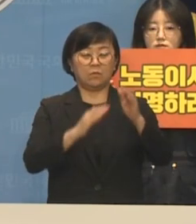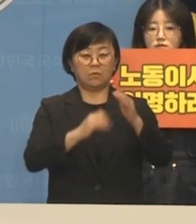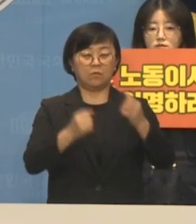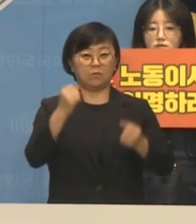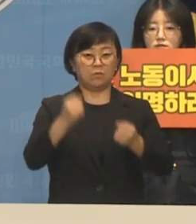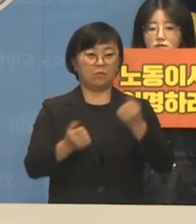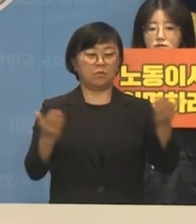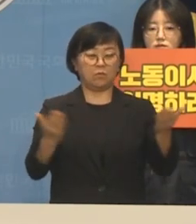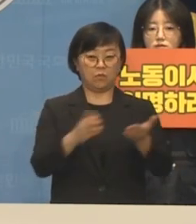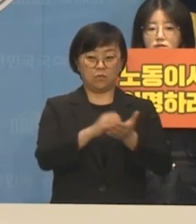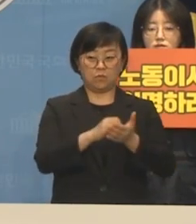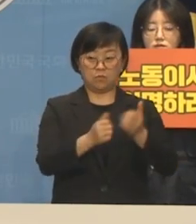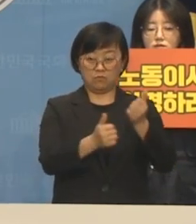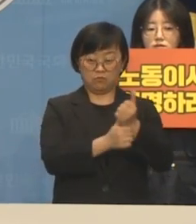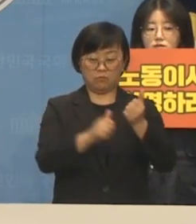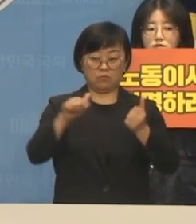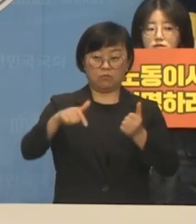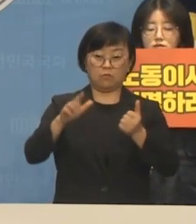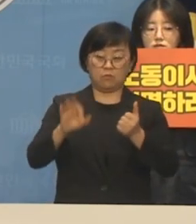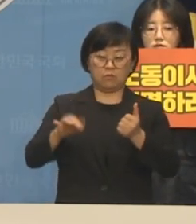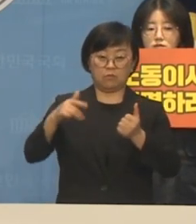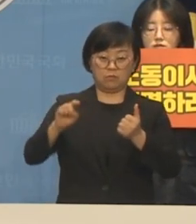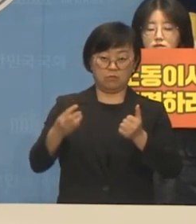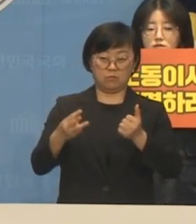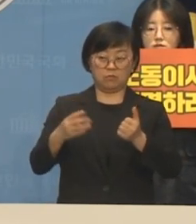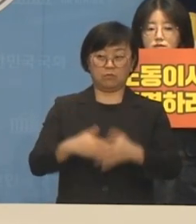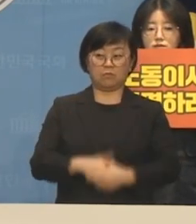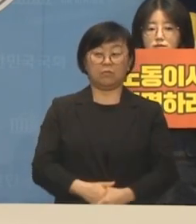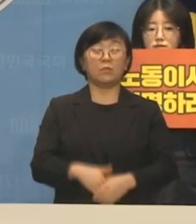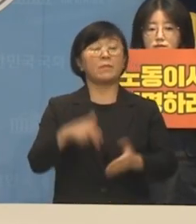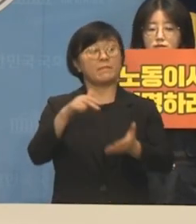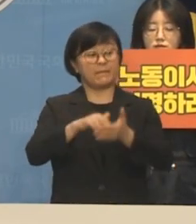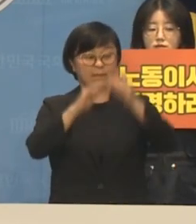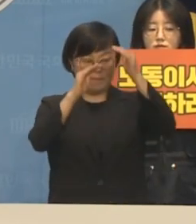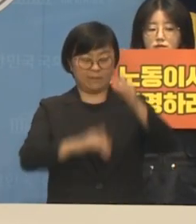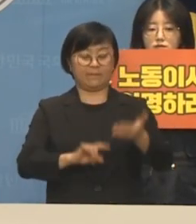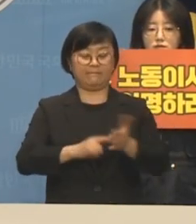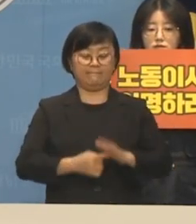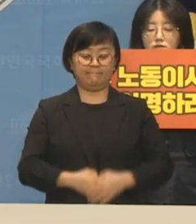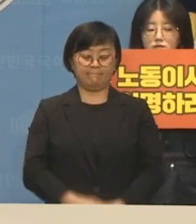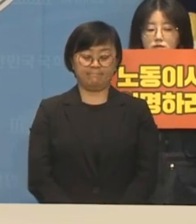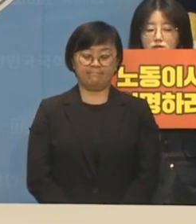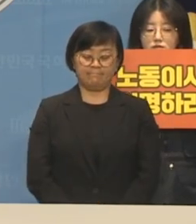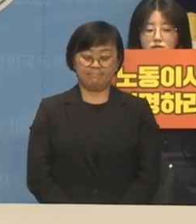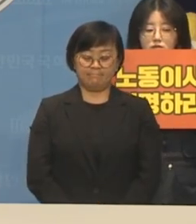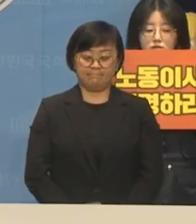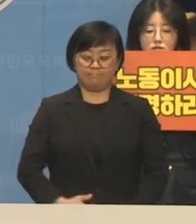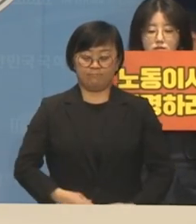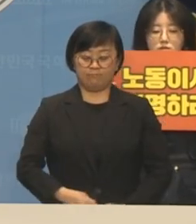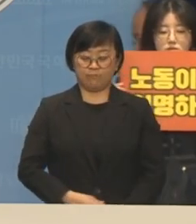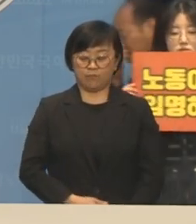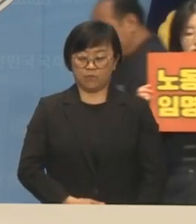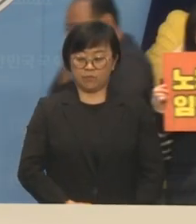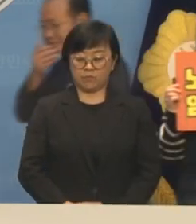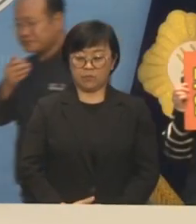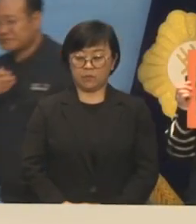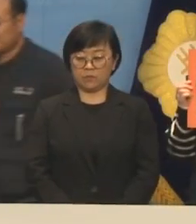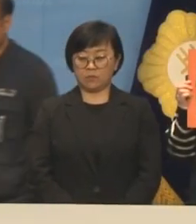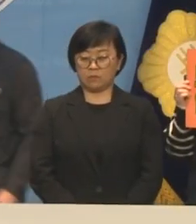공공운수노조의 부위원장이신 강철 부위원장께서 입장문을 발표하도록 하겠습니다. 하시죠.